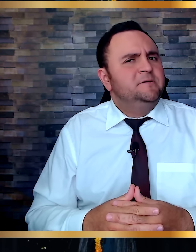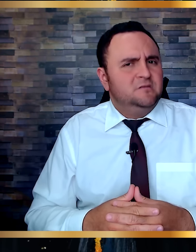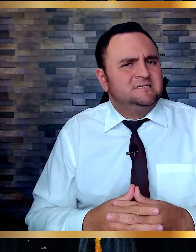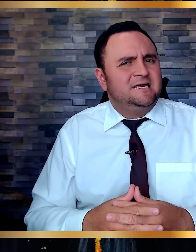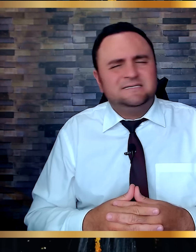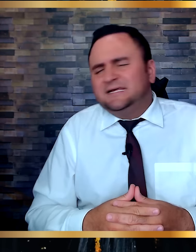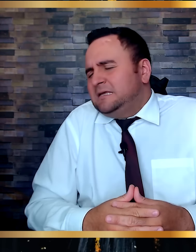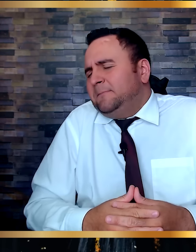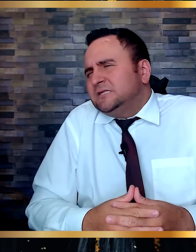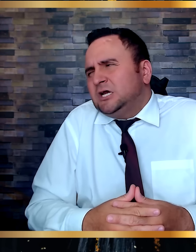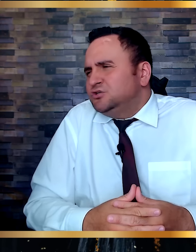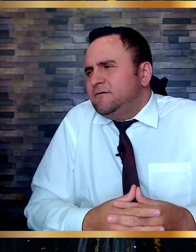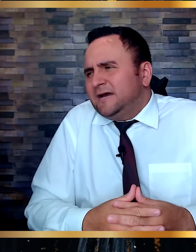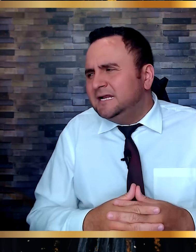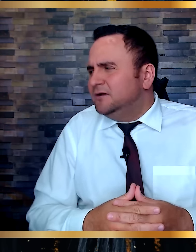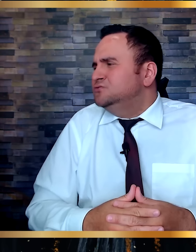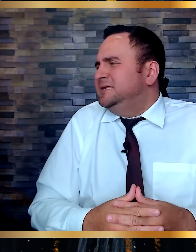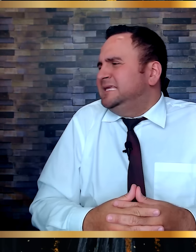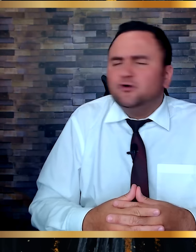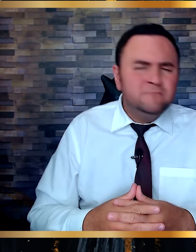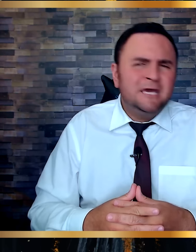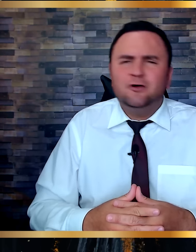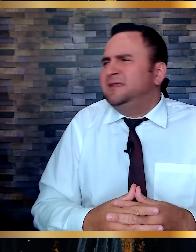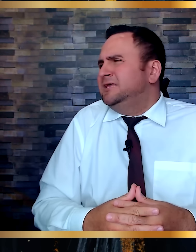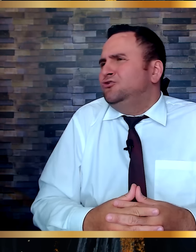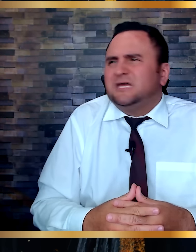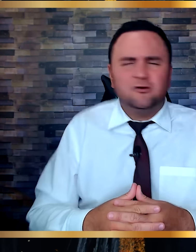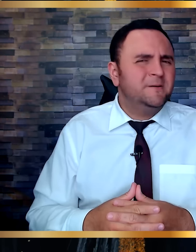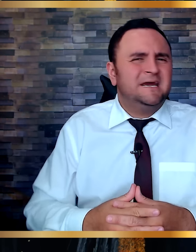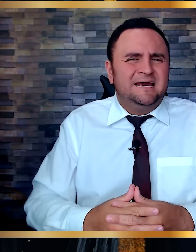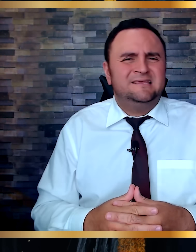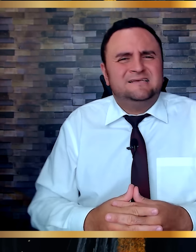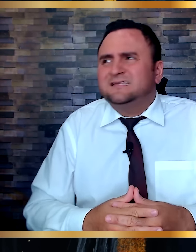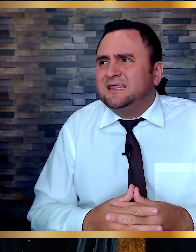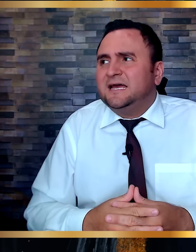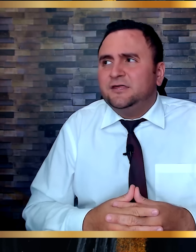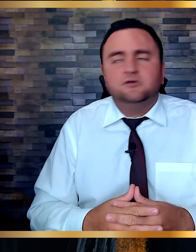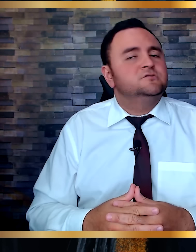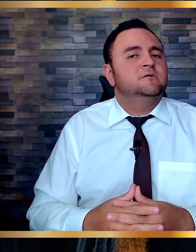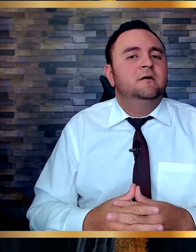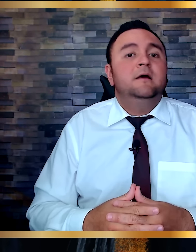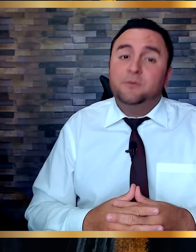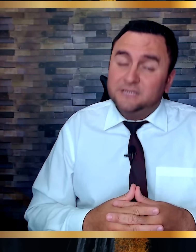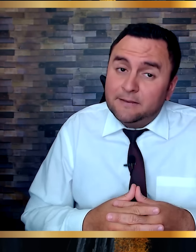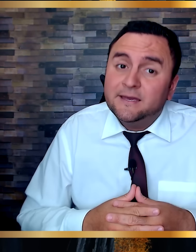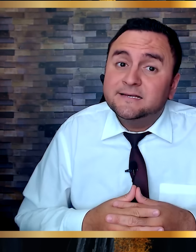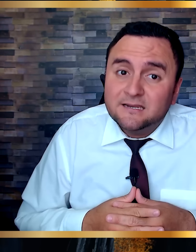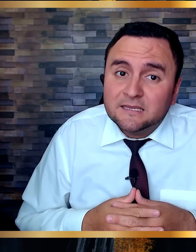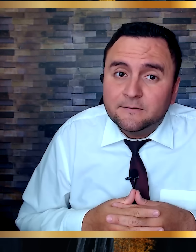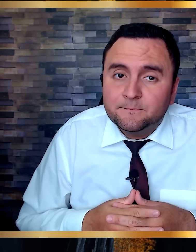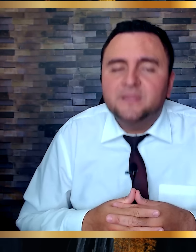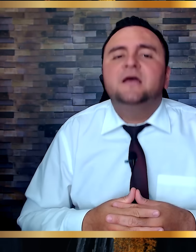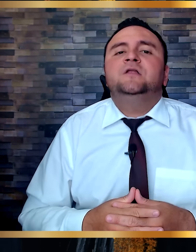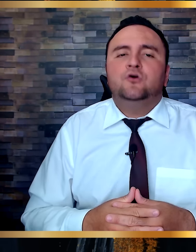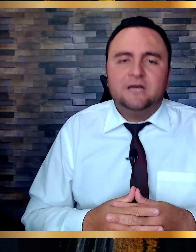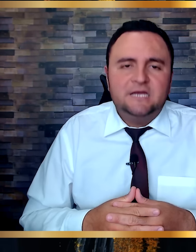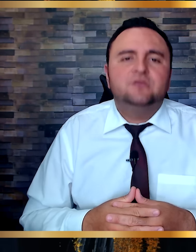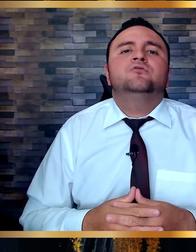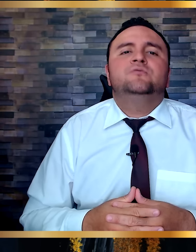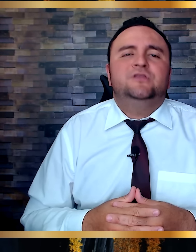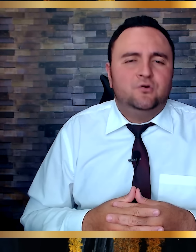Y hay personas que dicen: están pintados esos evangélicos metiendo miedo, metiendo terror para que la gente se entregue a Dios. Pues déjame decirte,